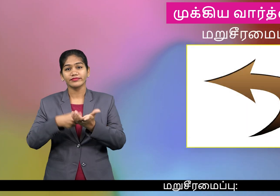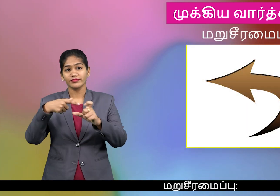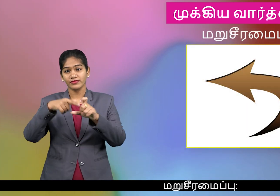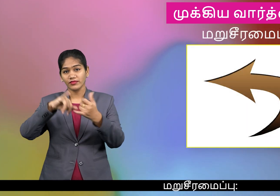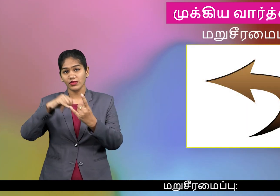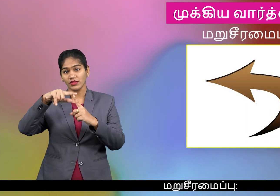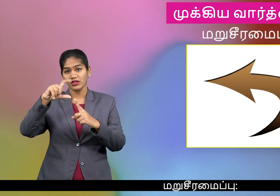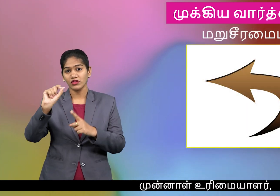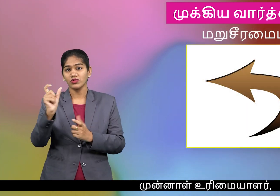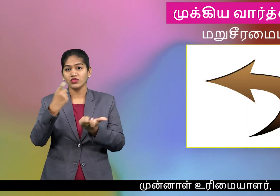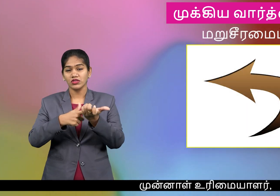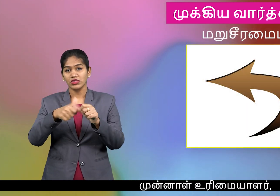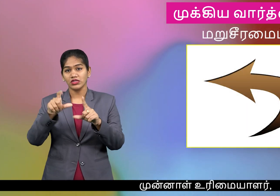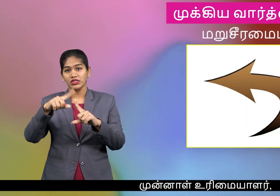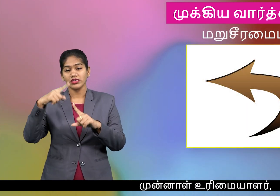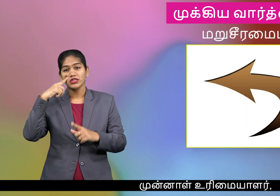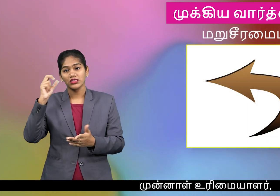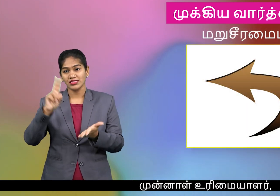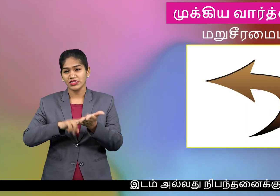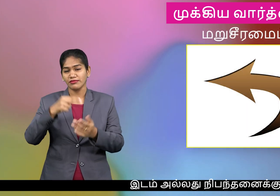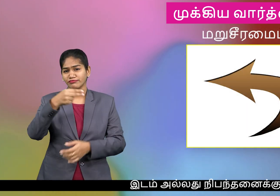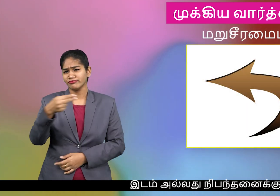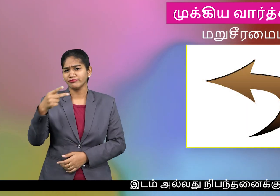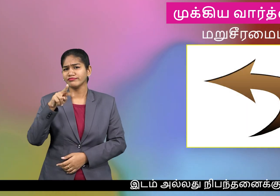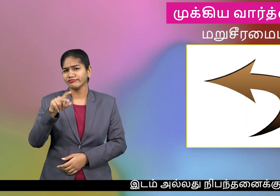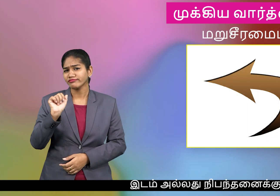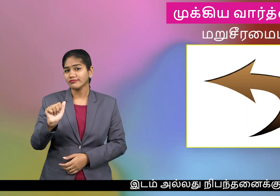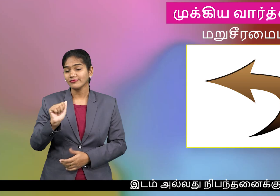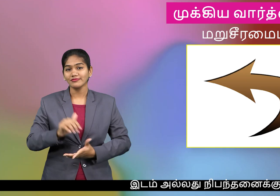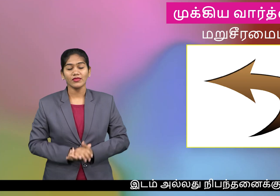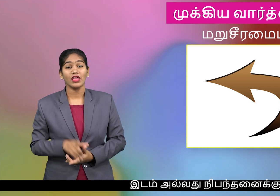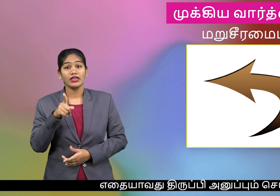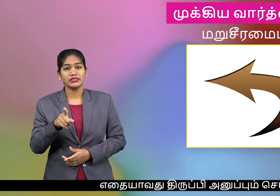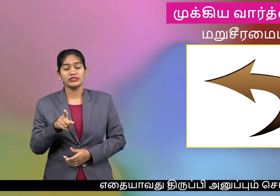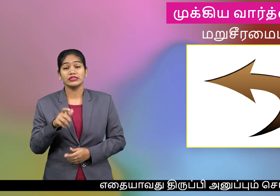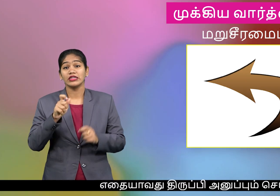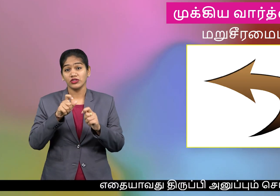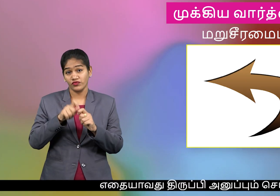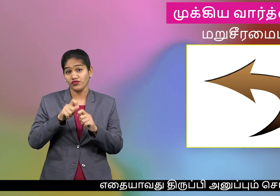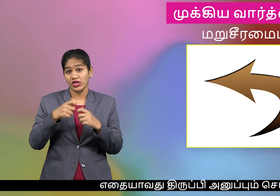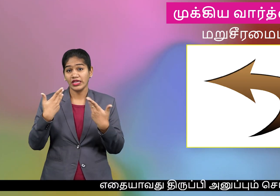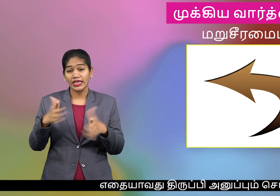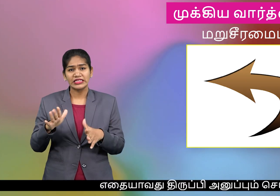மறுசீரமைப்பு: முன்னாள் உரிமையாளர் இடம் அல்லது நிபந்தனைக்கு ஏதாவது திருப்பி அனுப்பும்